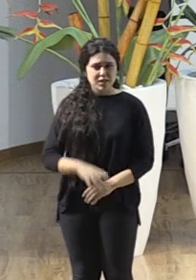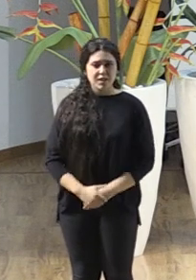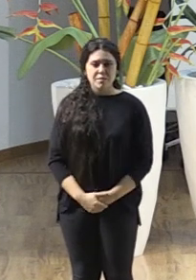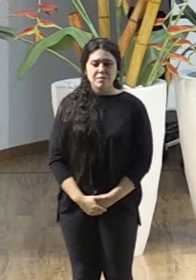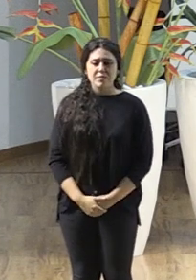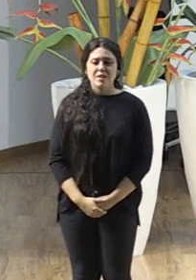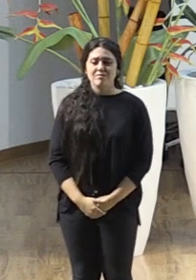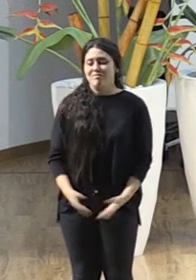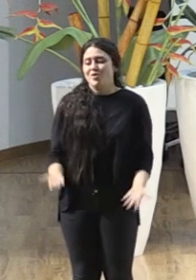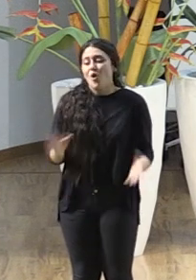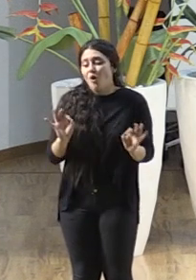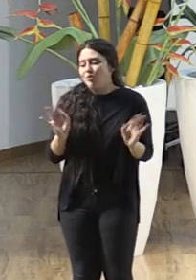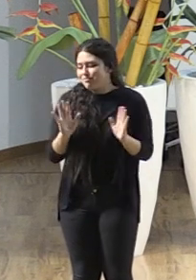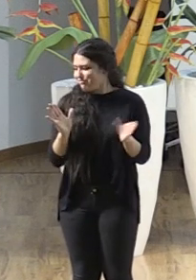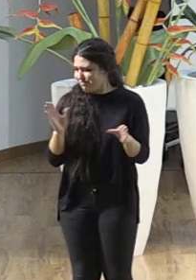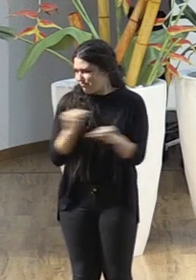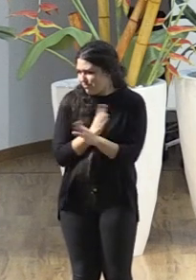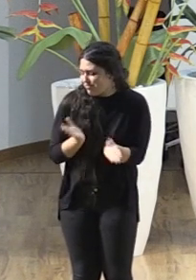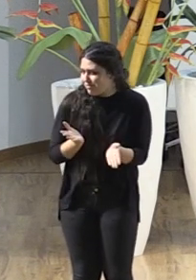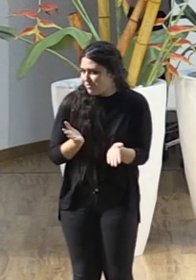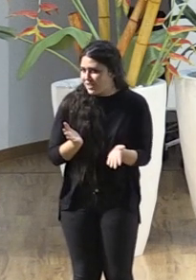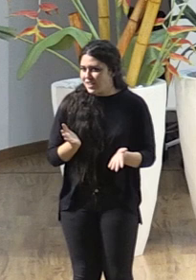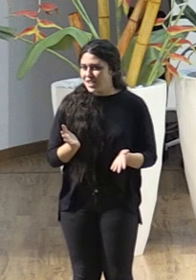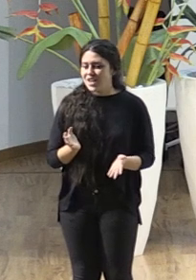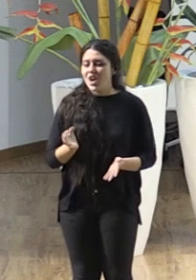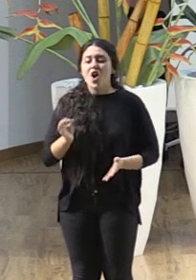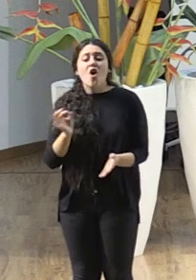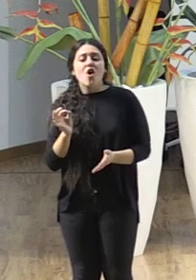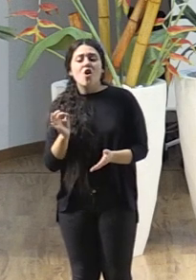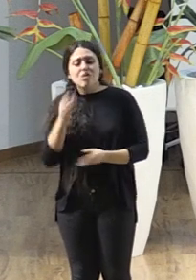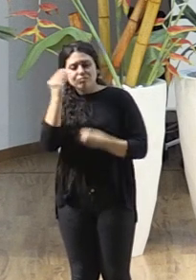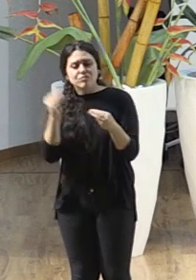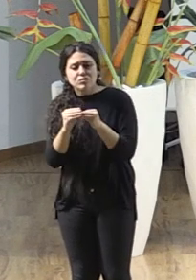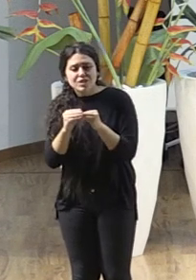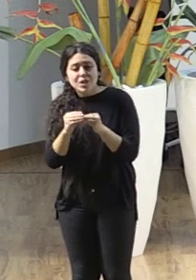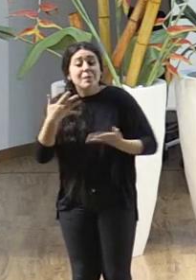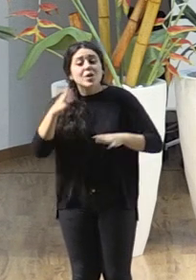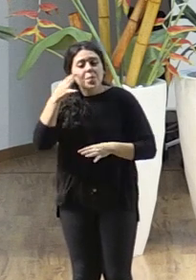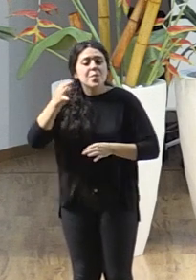o no tiene sentido, o tiene un sentido peligroso.